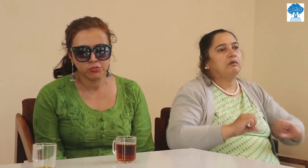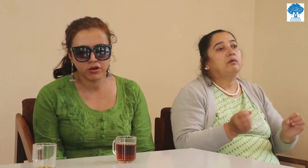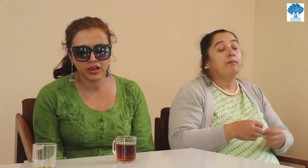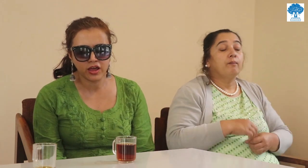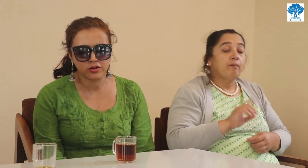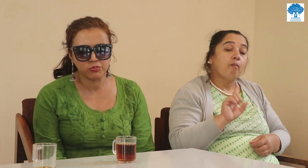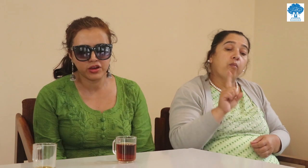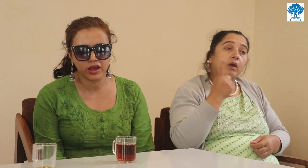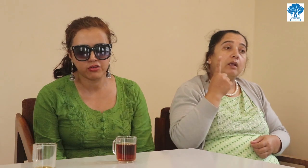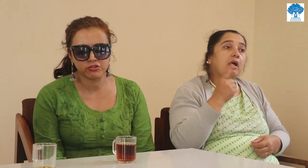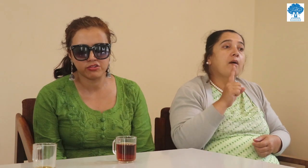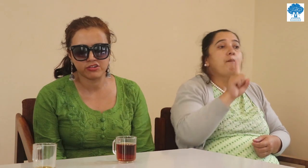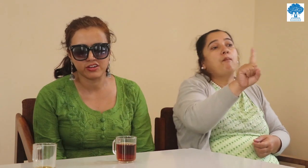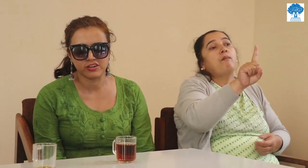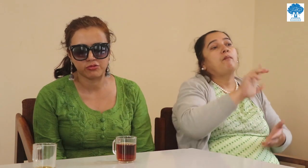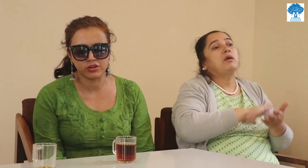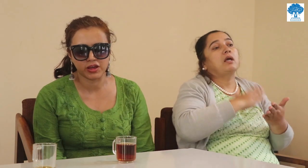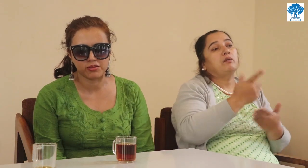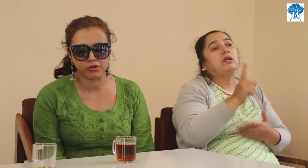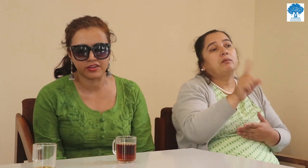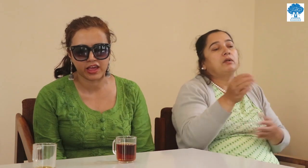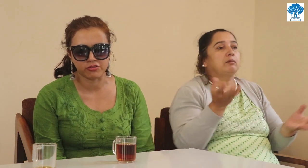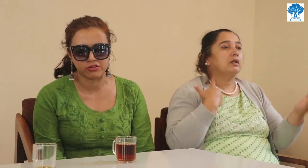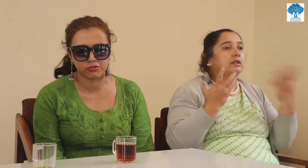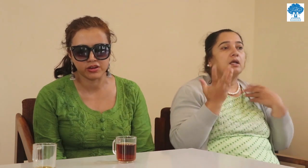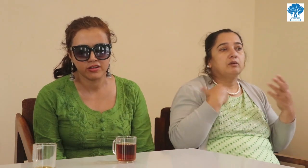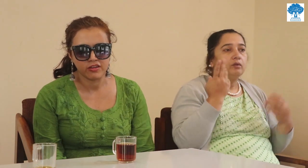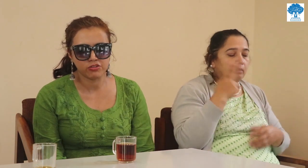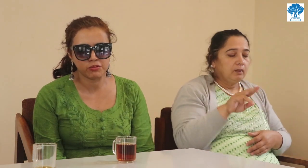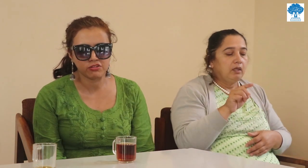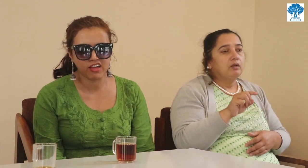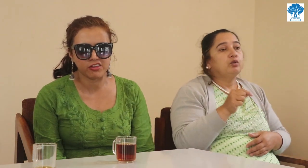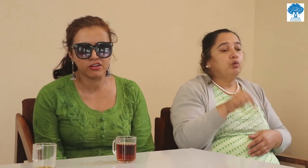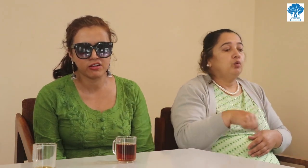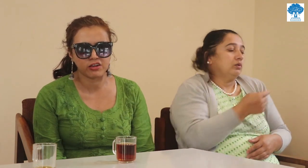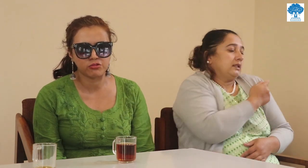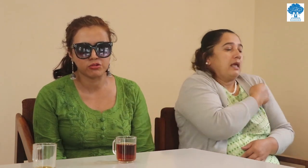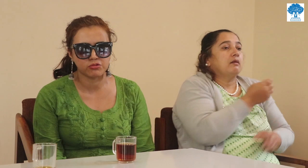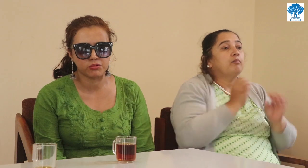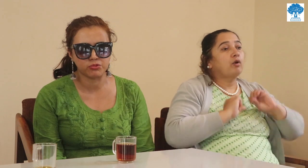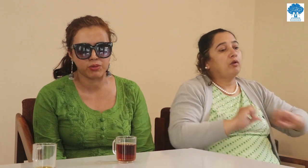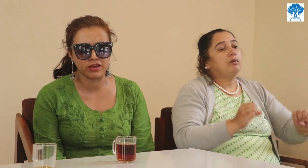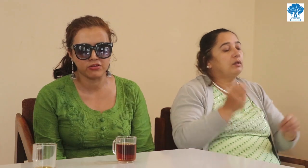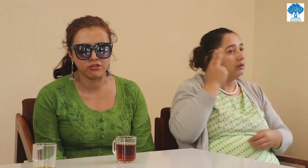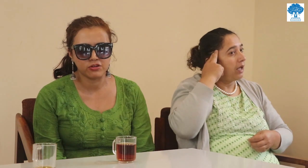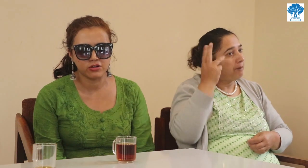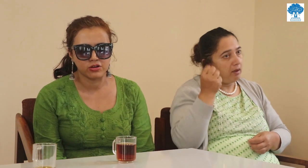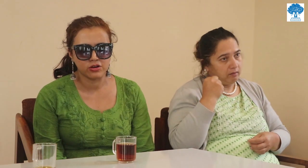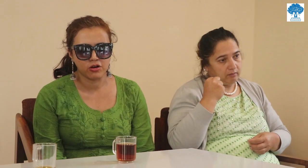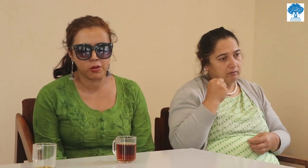नि पहिला महिनाको दुईचोटि उनीमाथि बलात्कार हुन्थ्यो भने जब त्यो साधन लगाएको कुरो